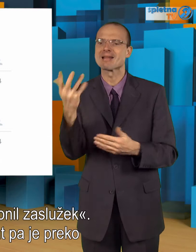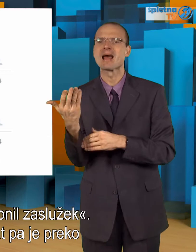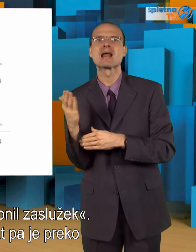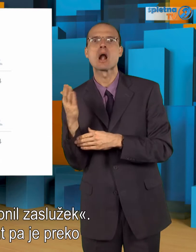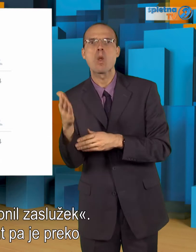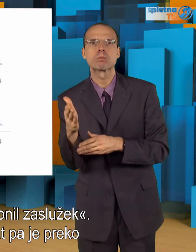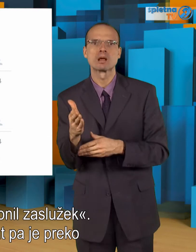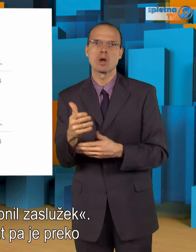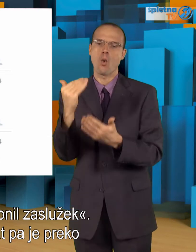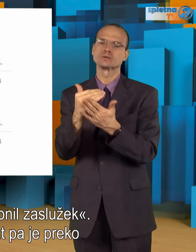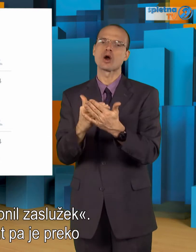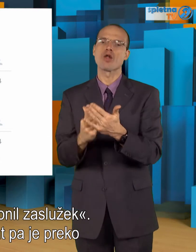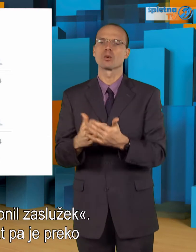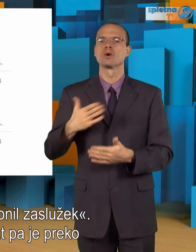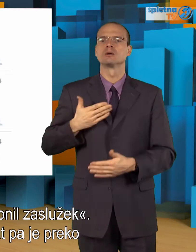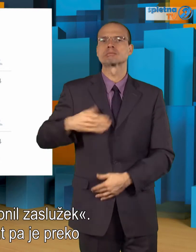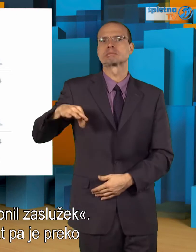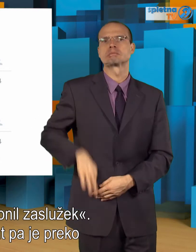Spet si je neki lobi uzakonil zaslužek.